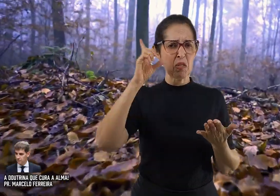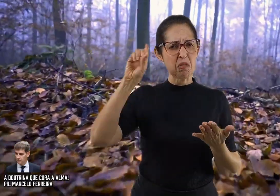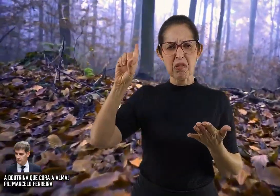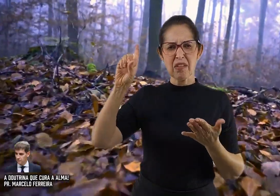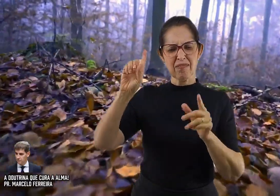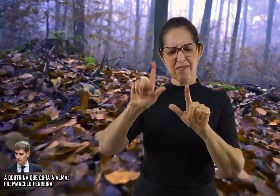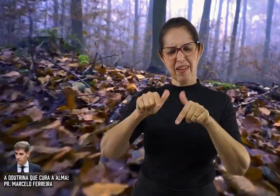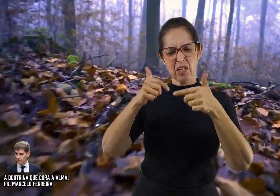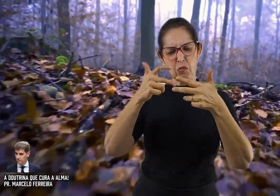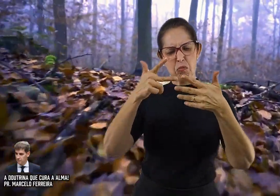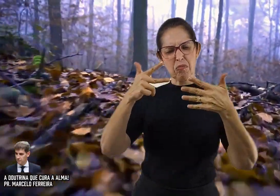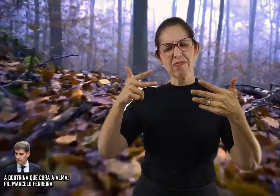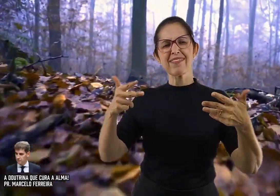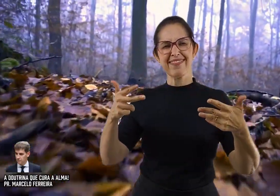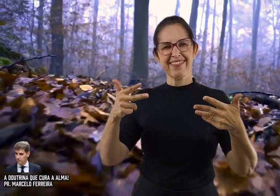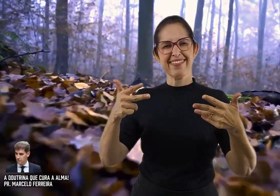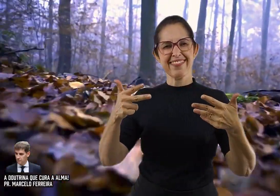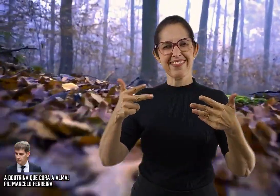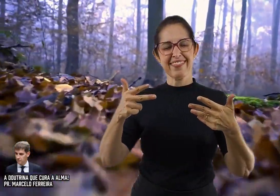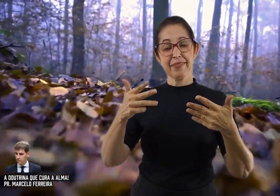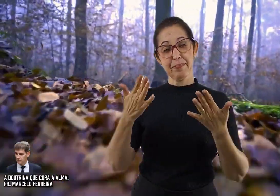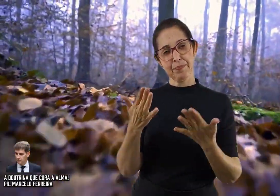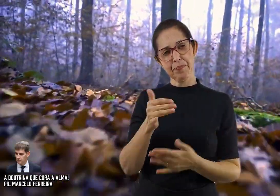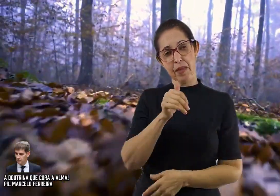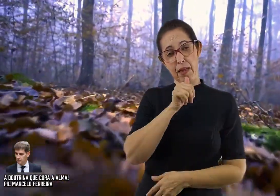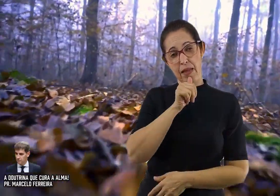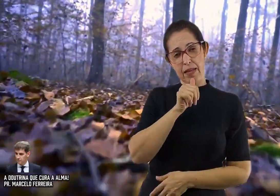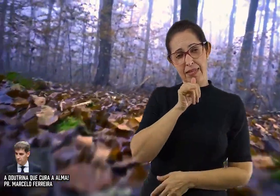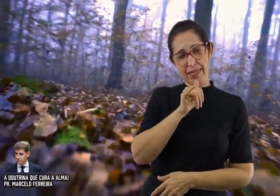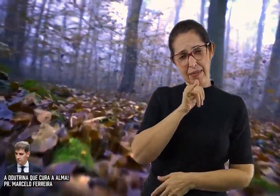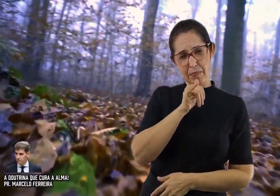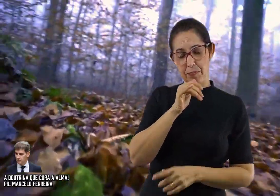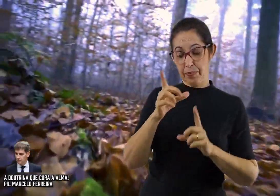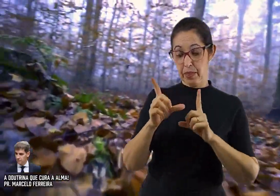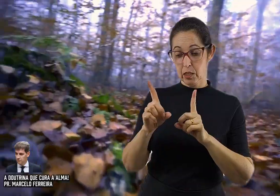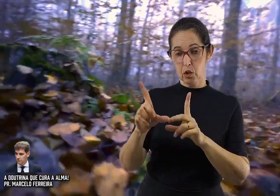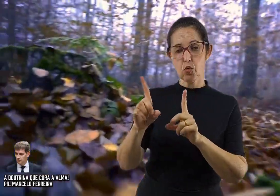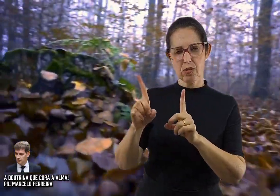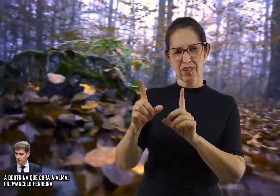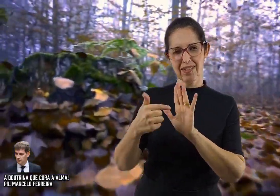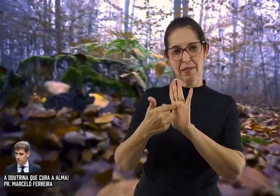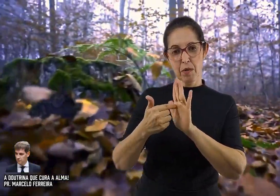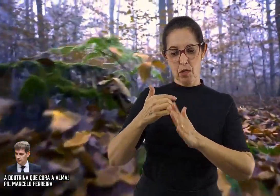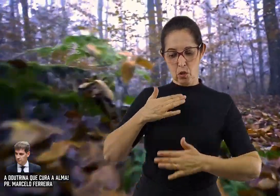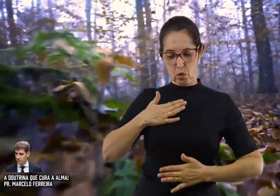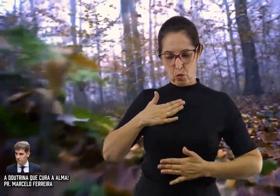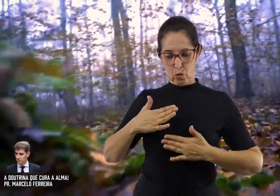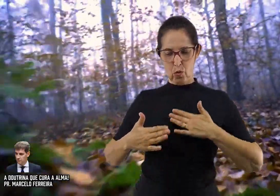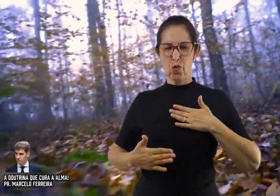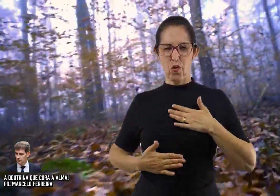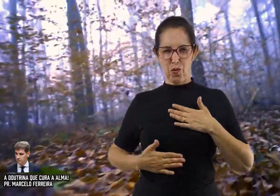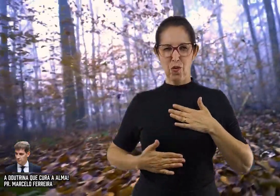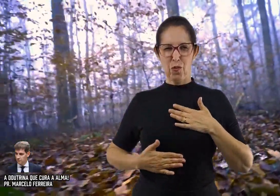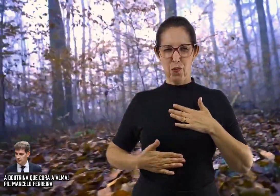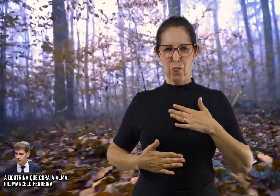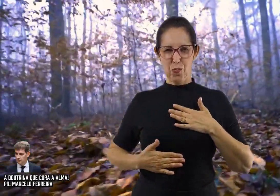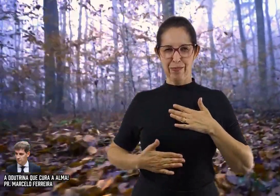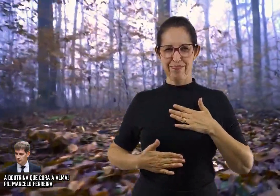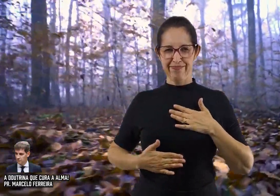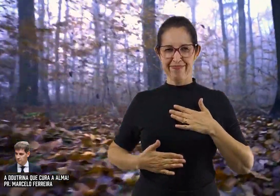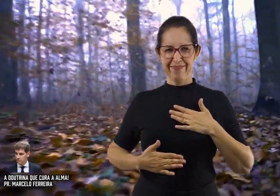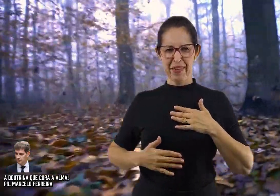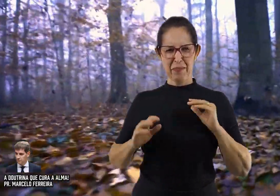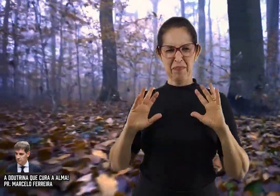A doutrina de corpo, ela é maravilhosa. Guardem uma coisa, irmãos: o calor do